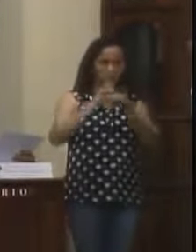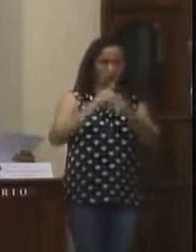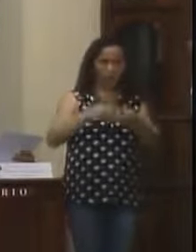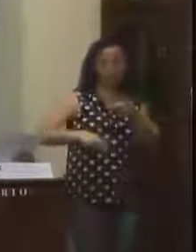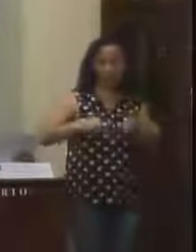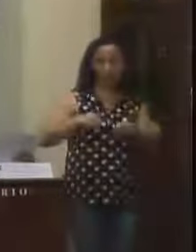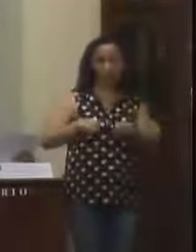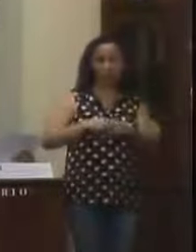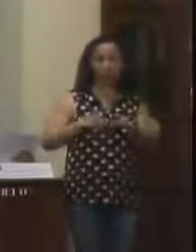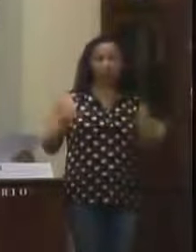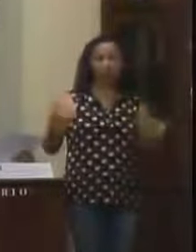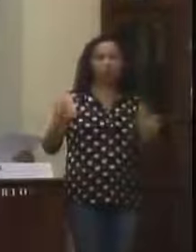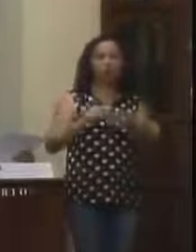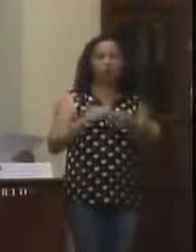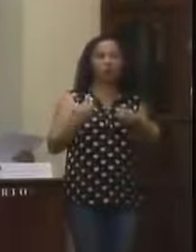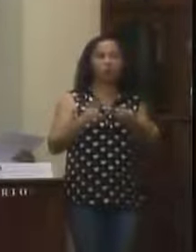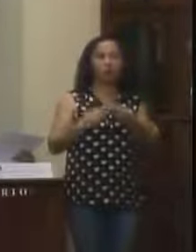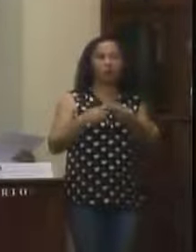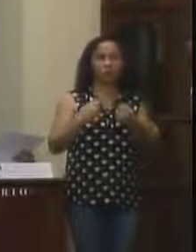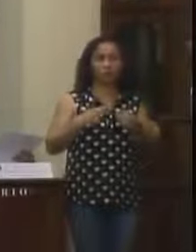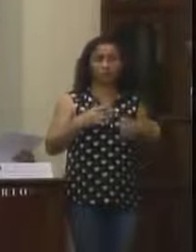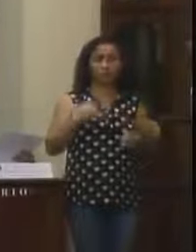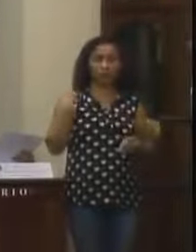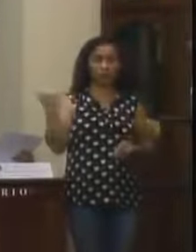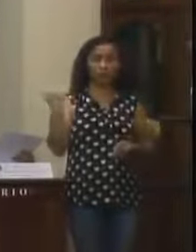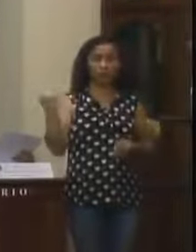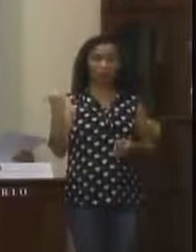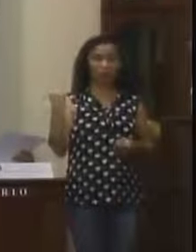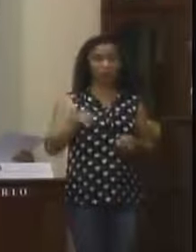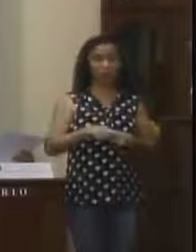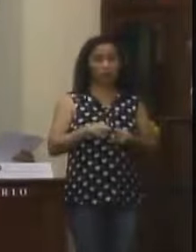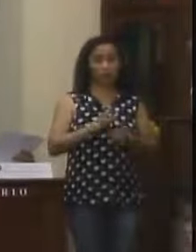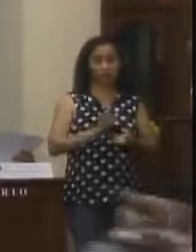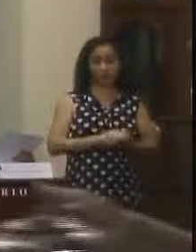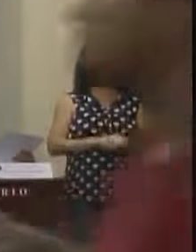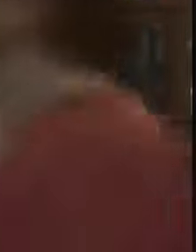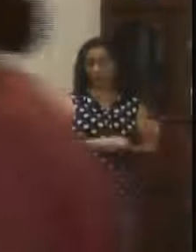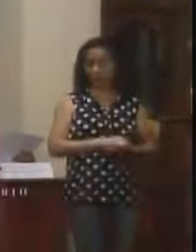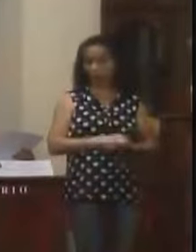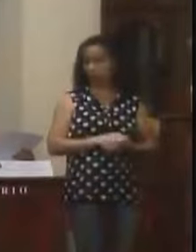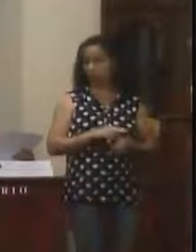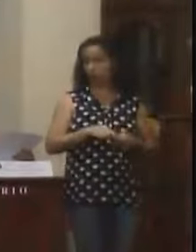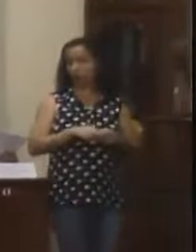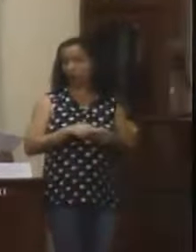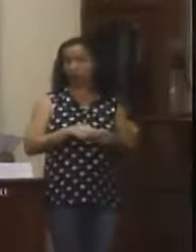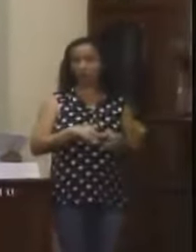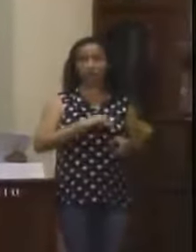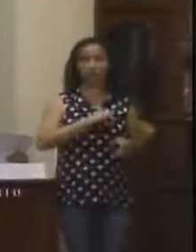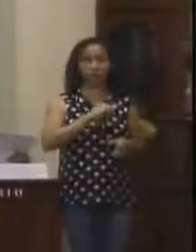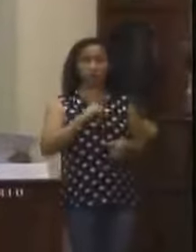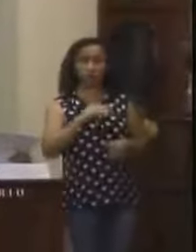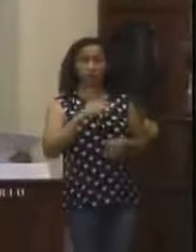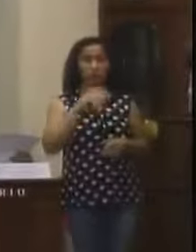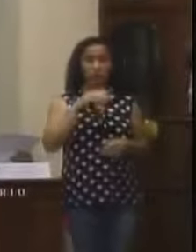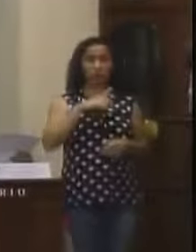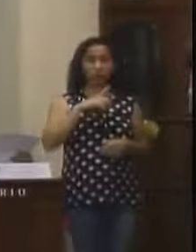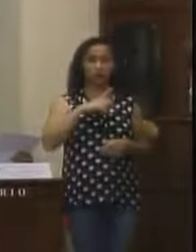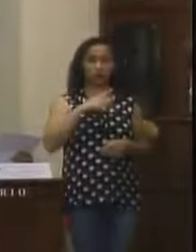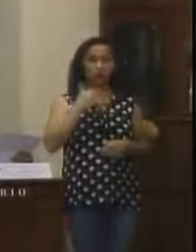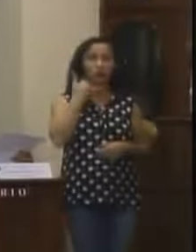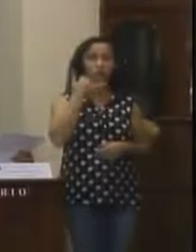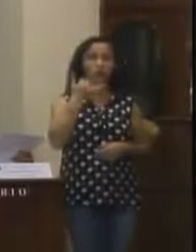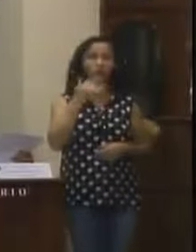atos públicos e o pleno exercício da cidadania. É imprescindível em um contexto democrático em que se valorizam, sobremaneira, os instrumentos de gestão